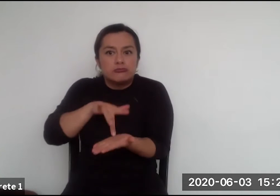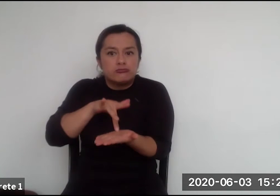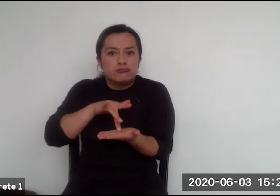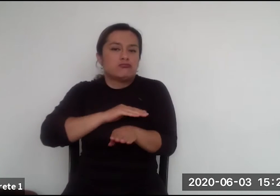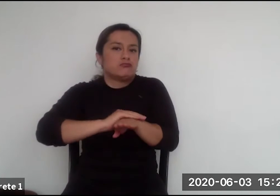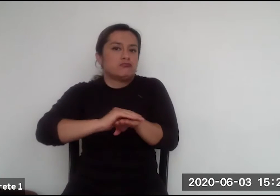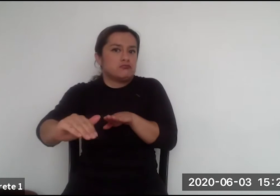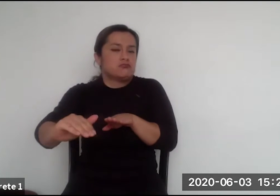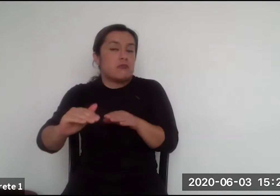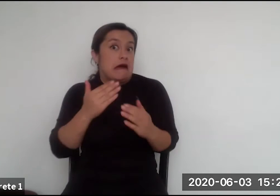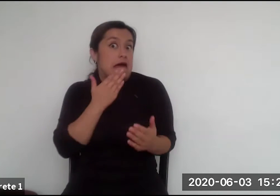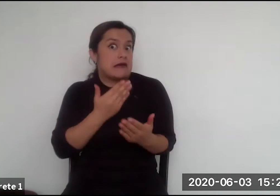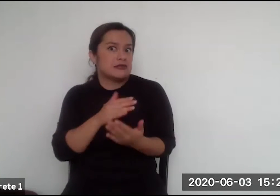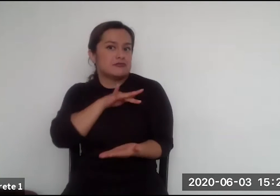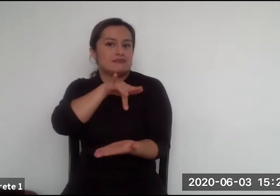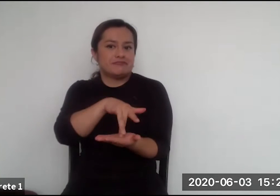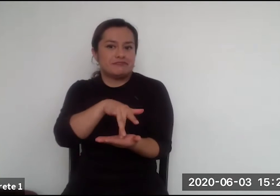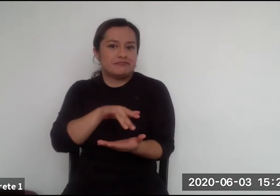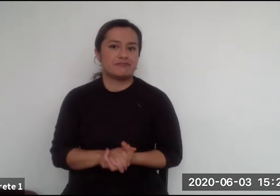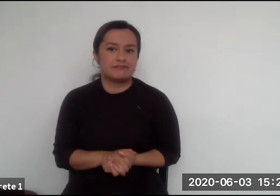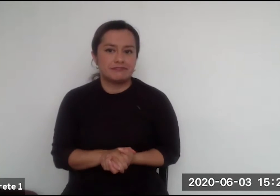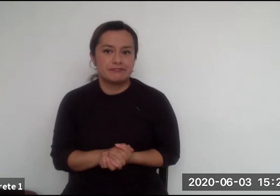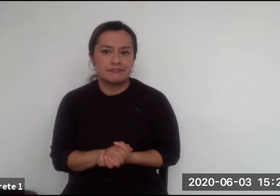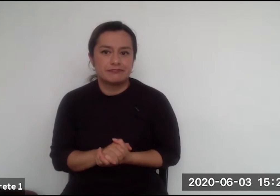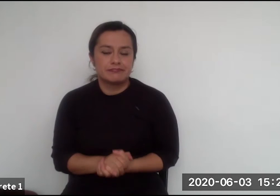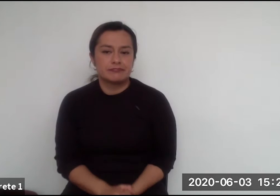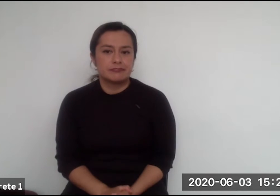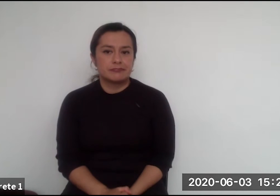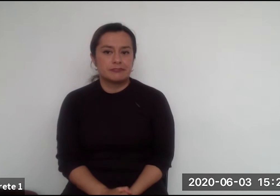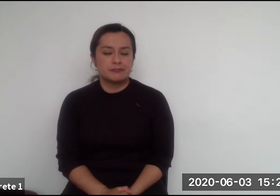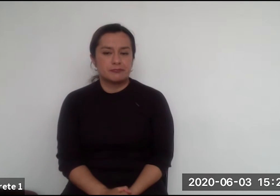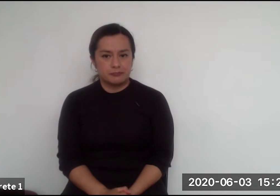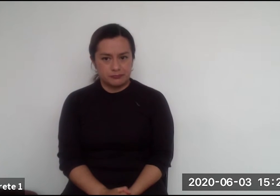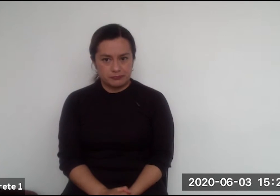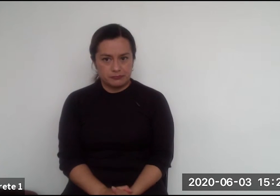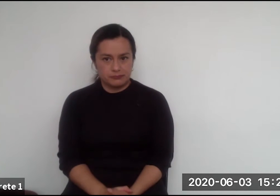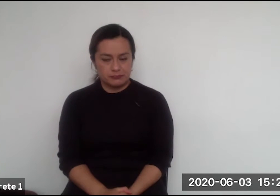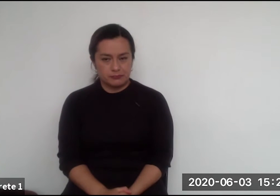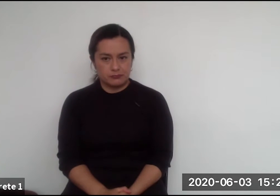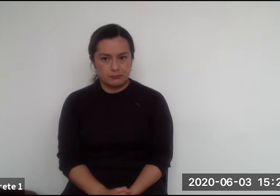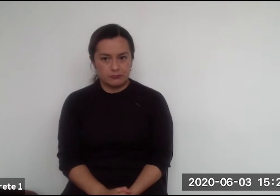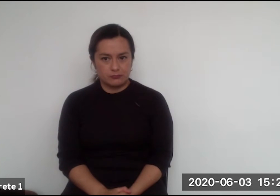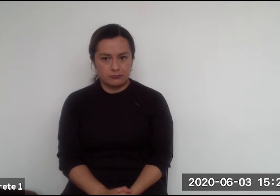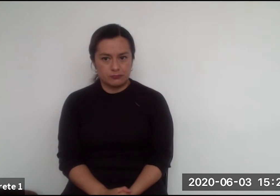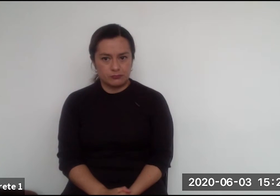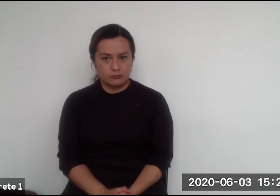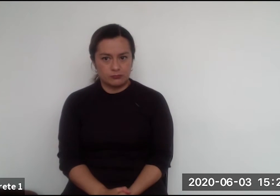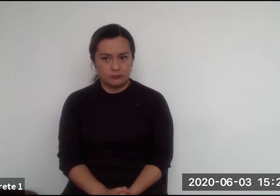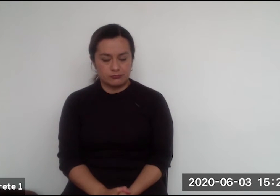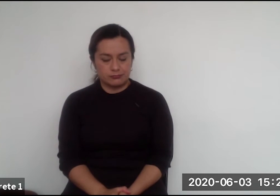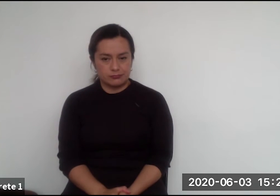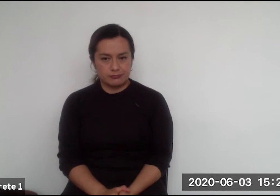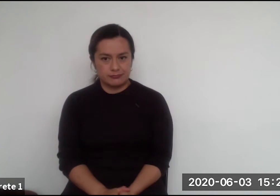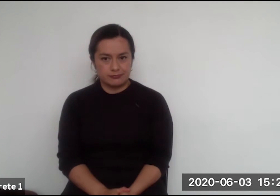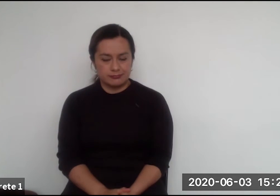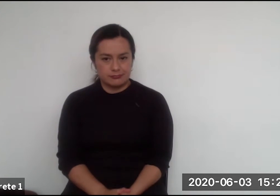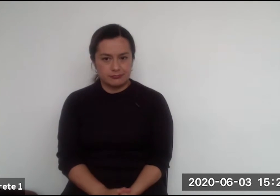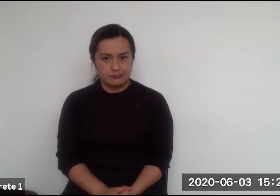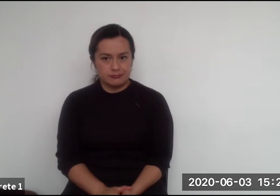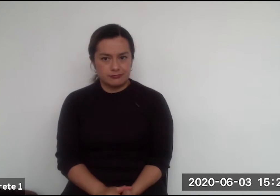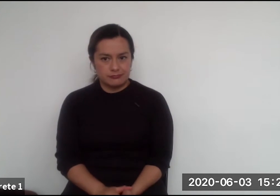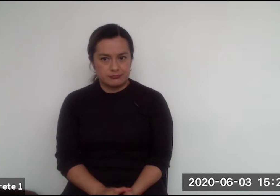E nesse sentido, eu preparei uma fala, preparei até um texto, mas eu não vou ler o